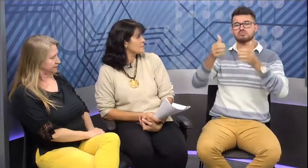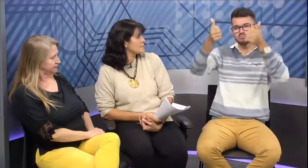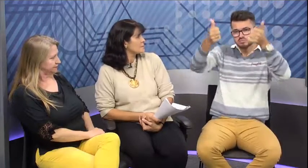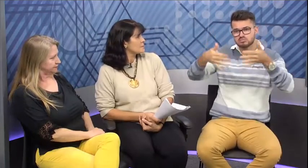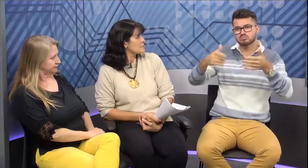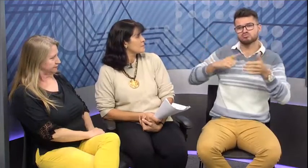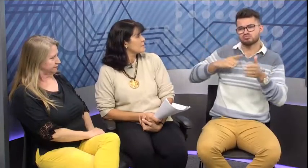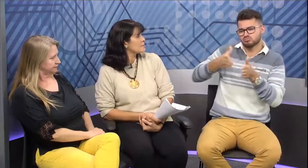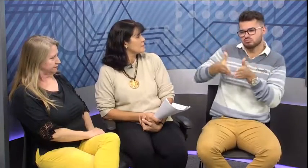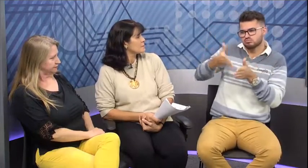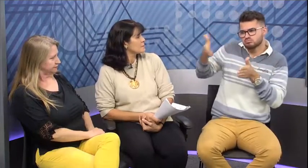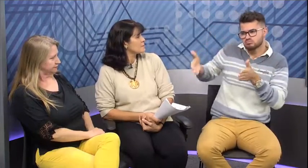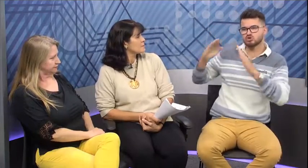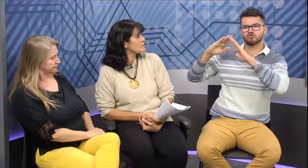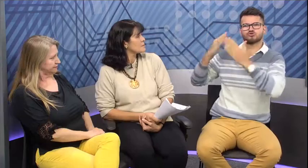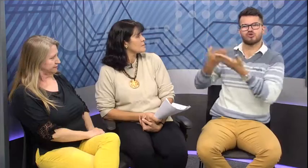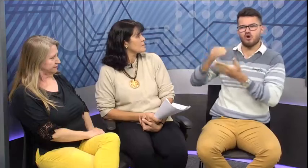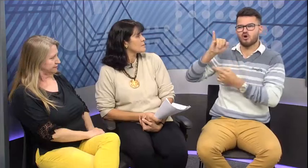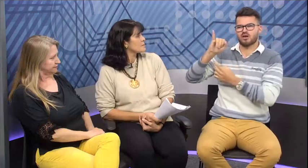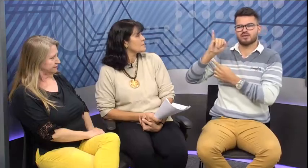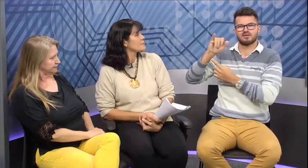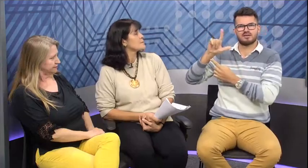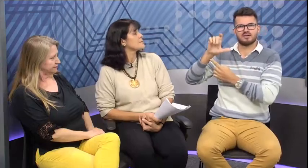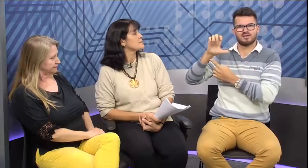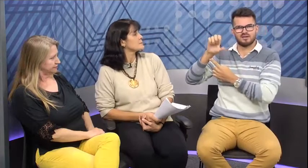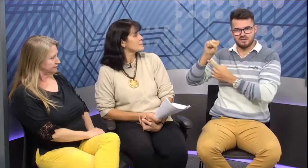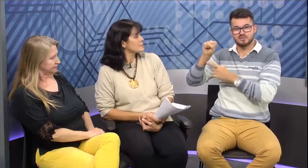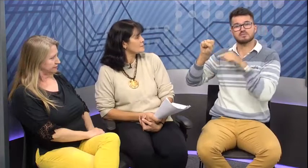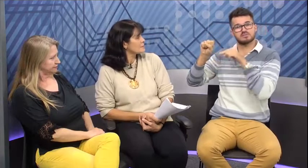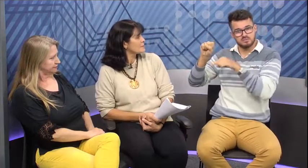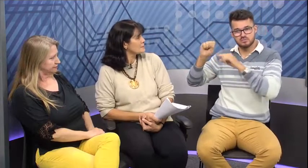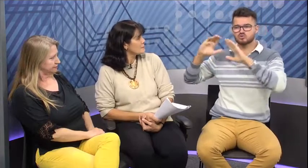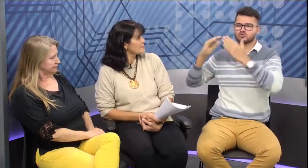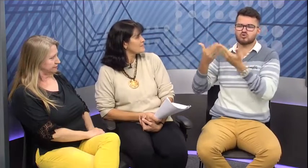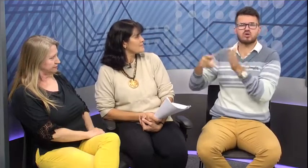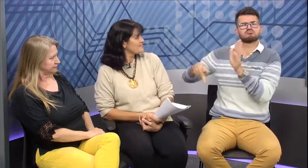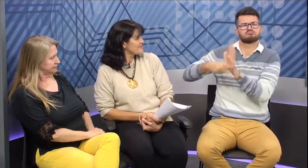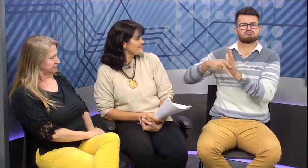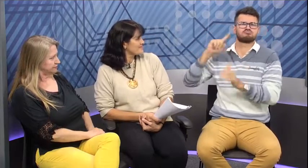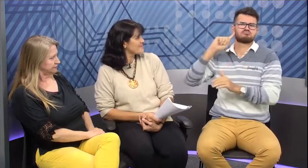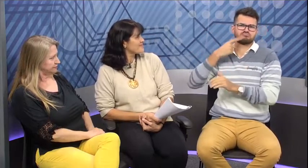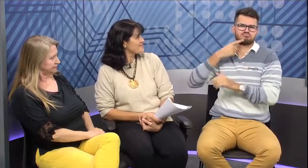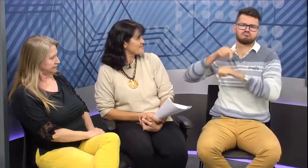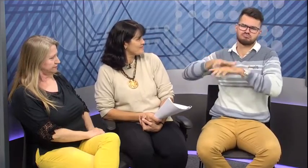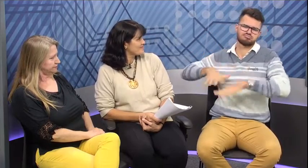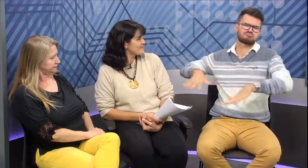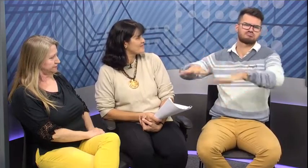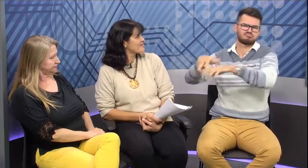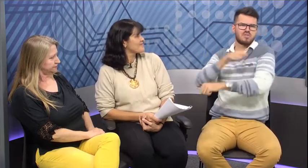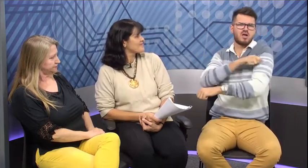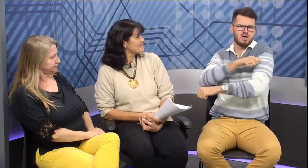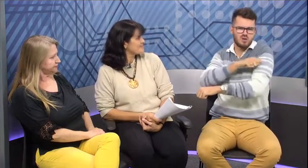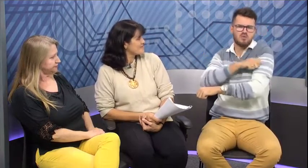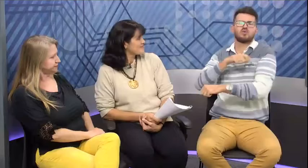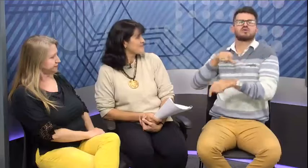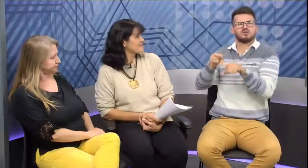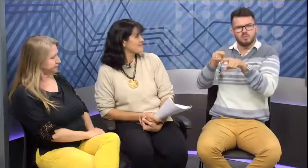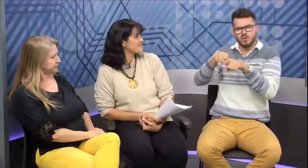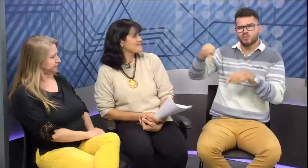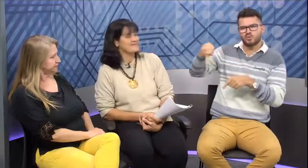Eu já havia ido ao médico, o médico já havia dito assim, olha, aqui do lado nós temos uma escola de surdos, né? E lá só tem alunos